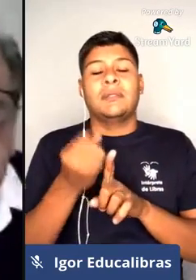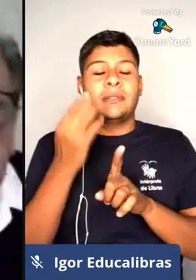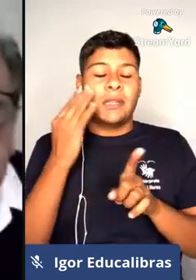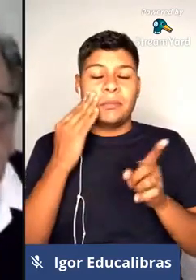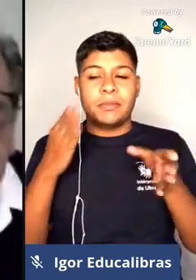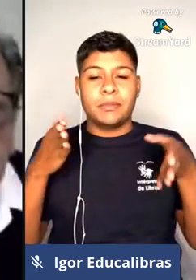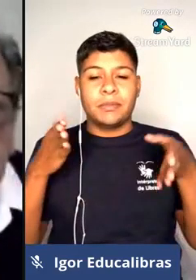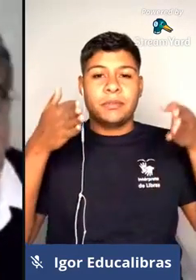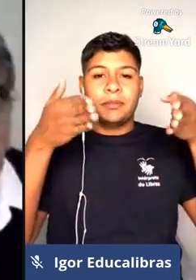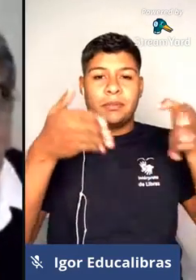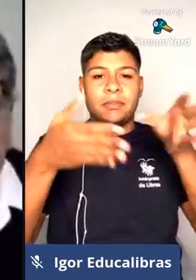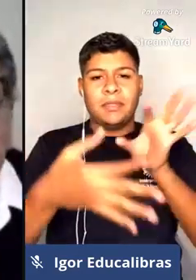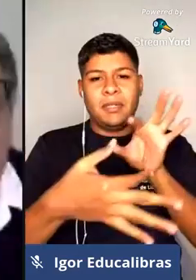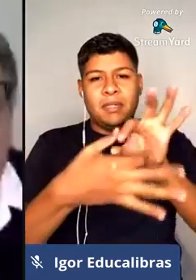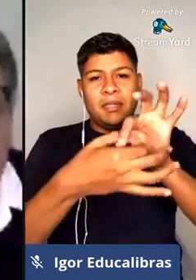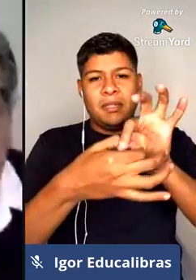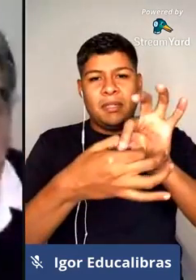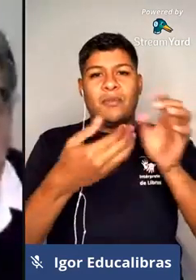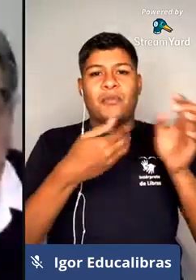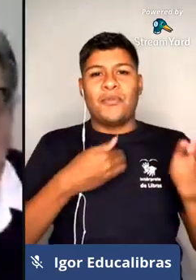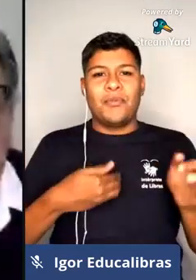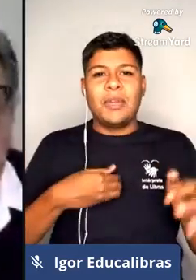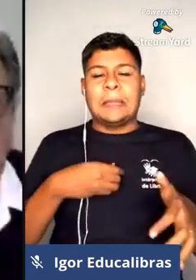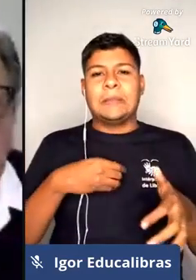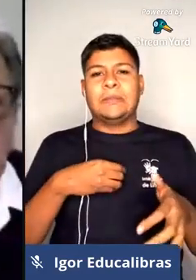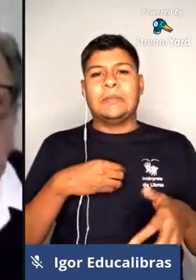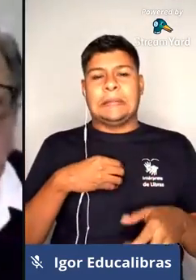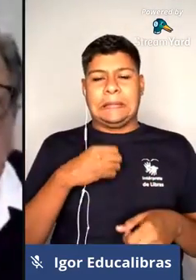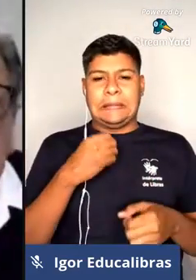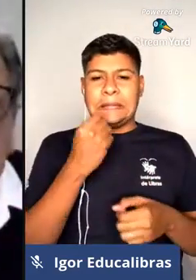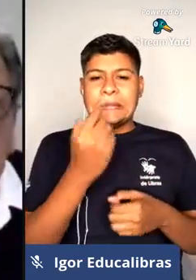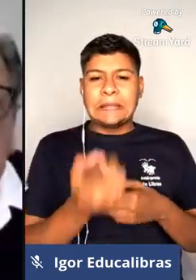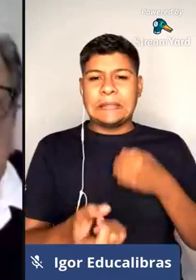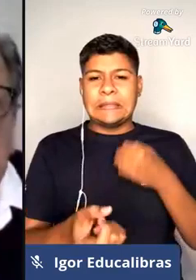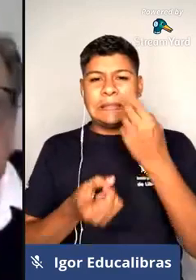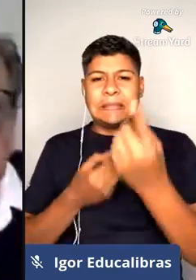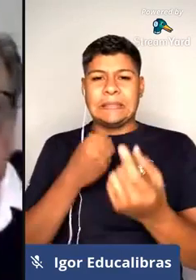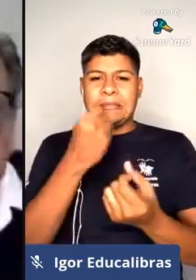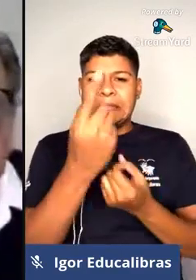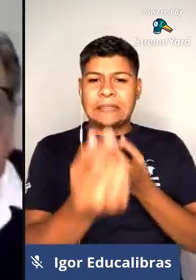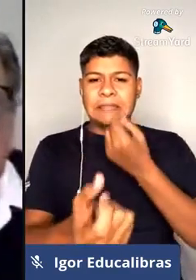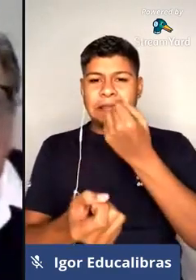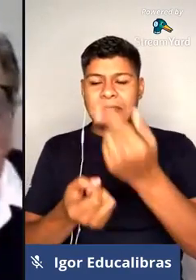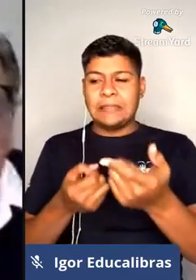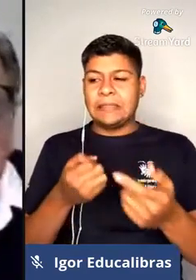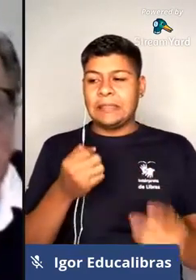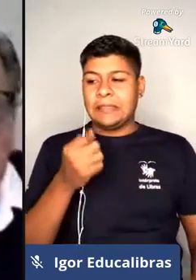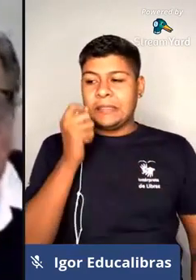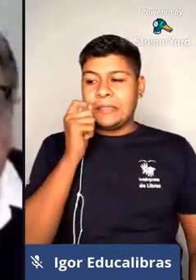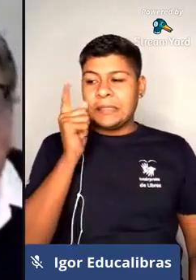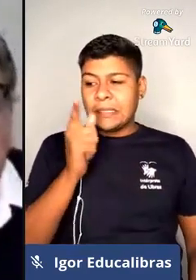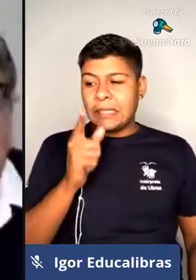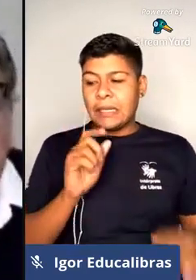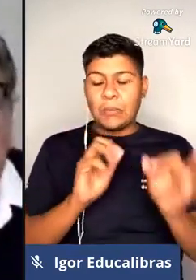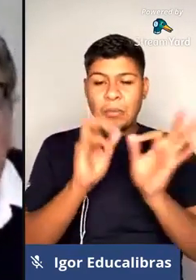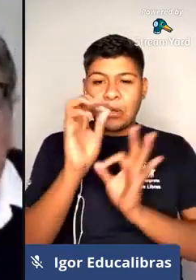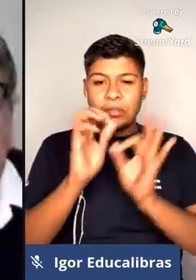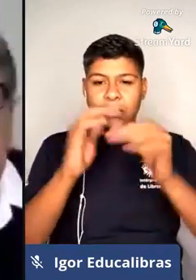de governo. Foram várias tentativas para fazer o projeto andar. Mas